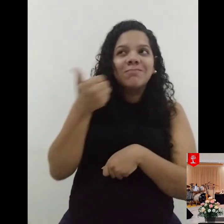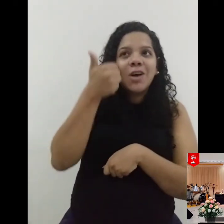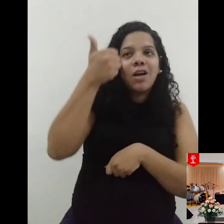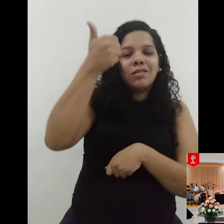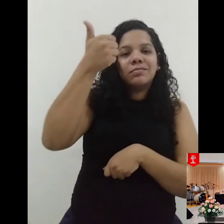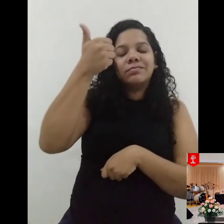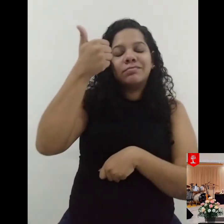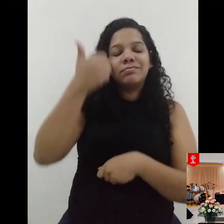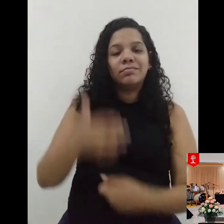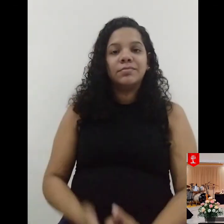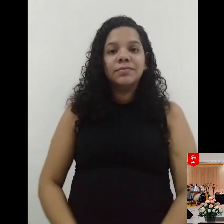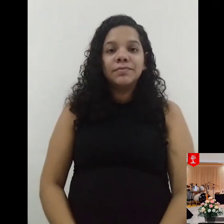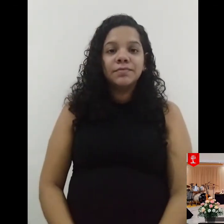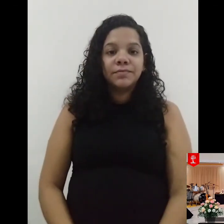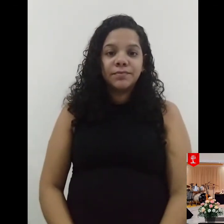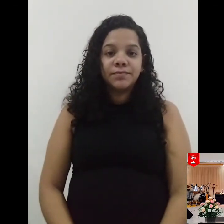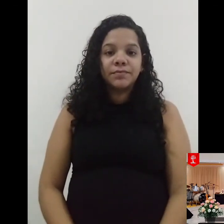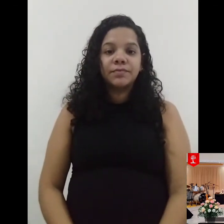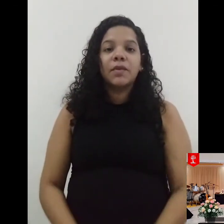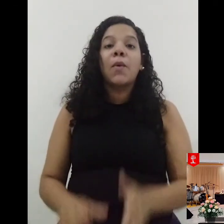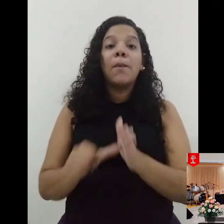condição de pecador.